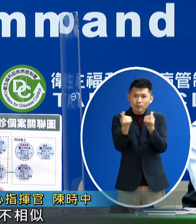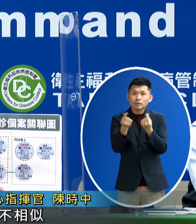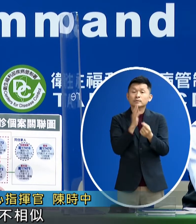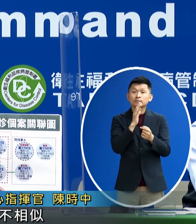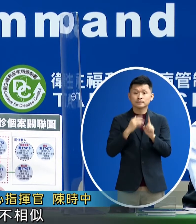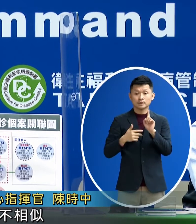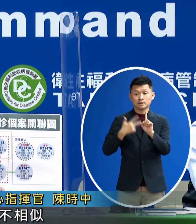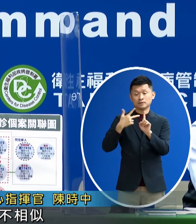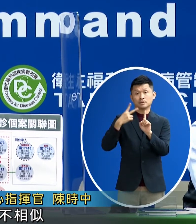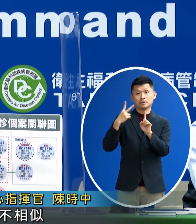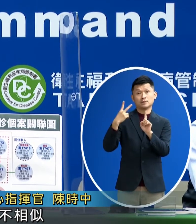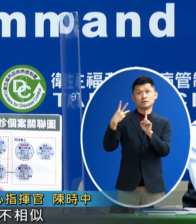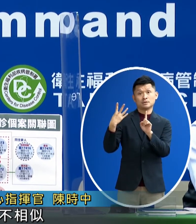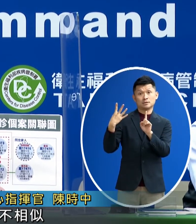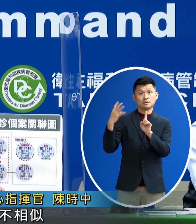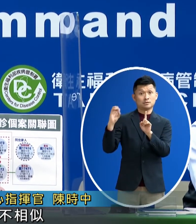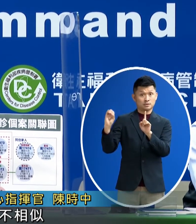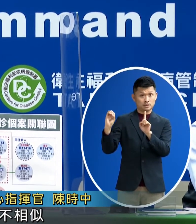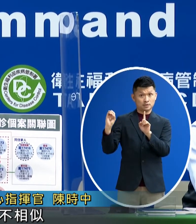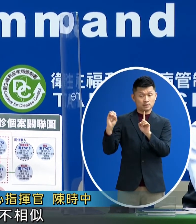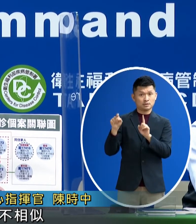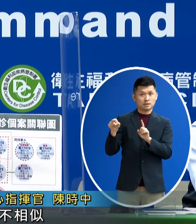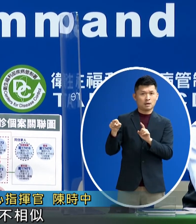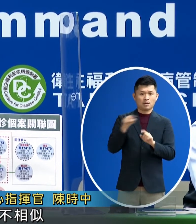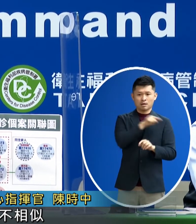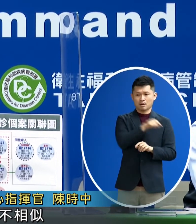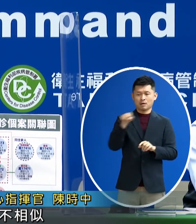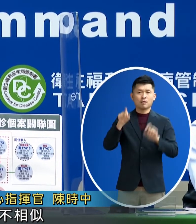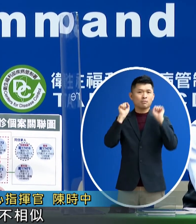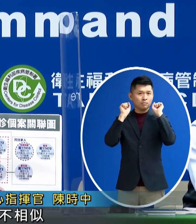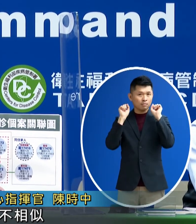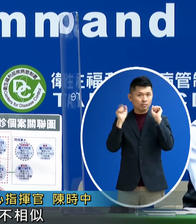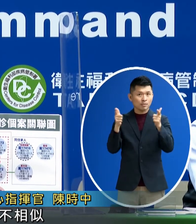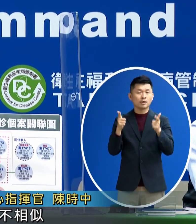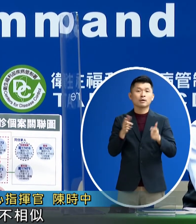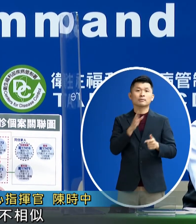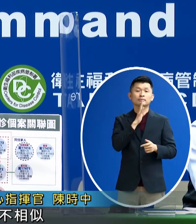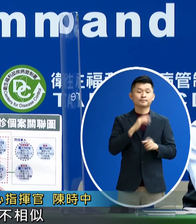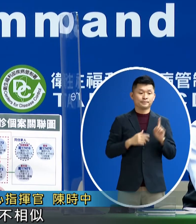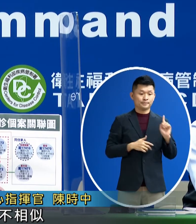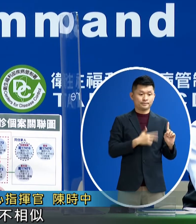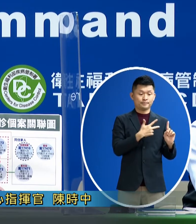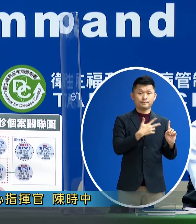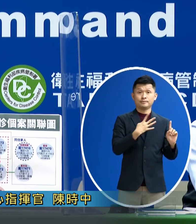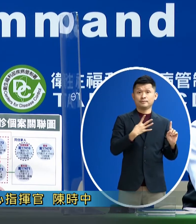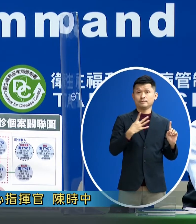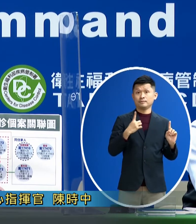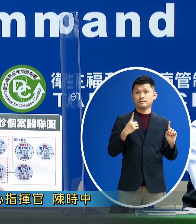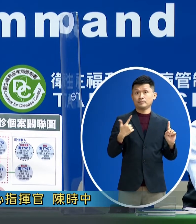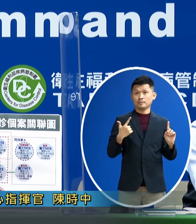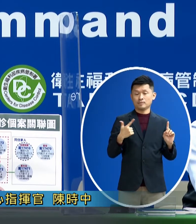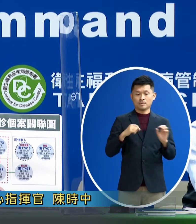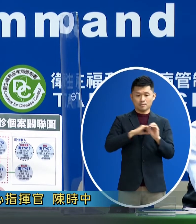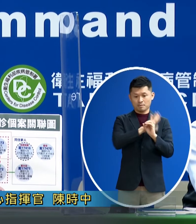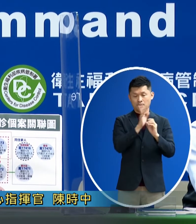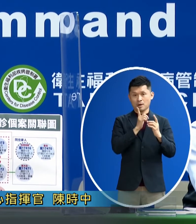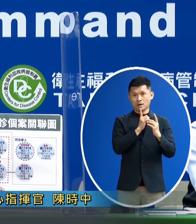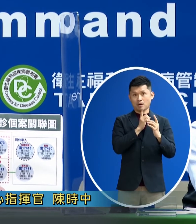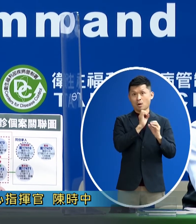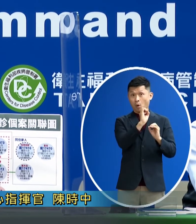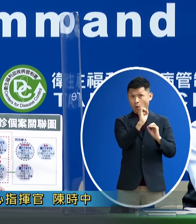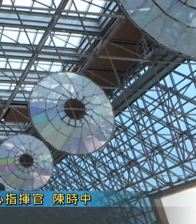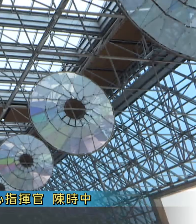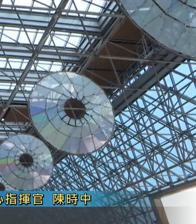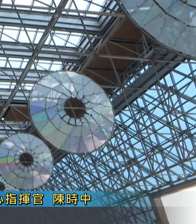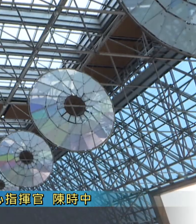那17240是已经已知不相似。好，那今天的17416是知道是 Omicron， 可是定序还